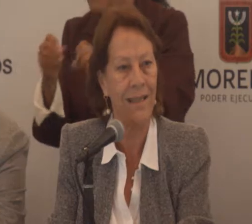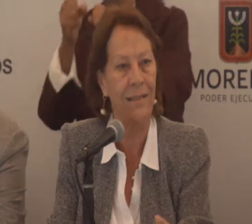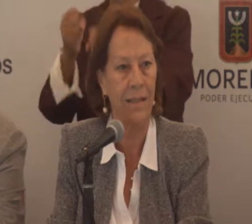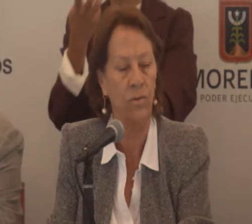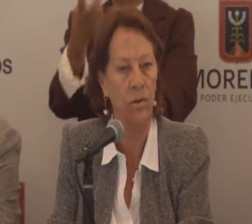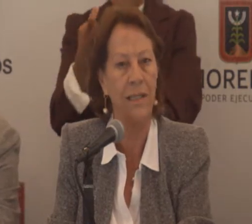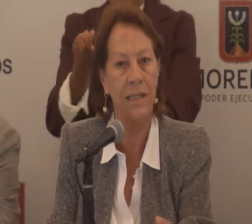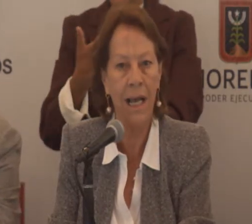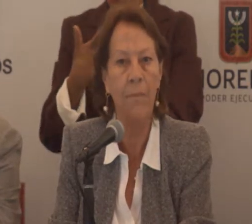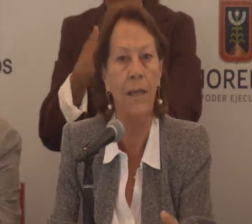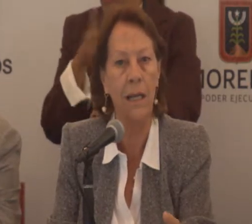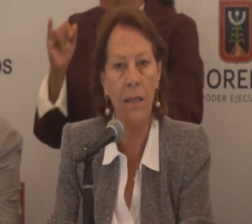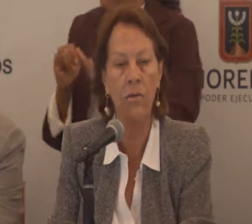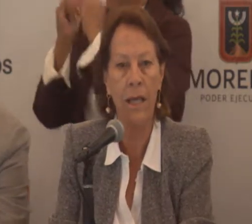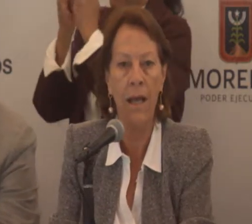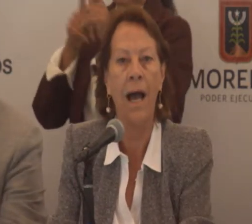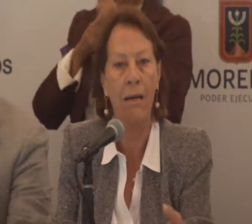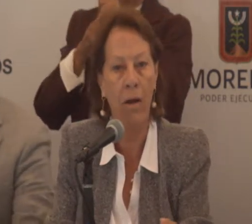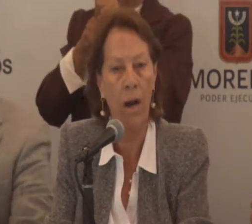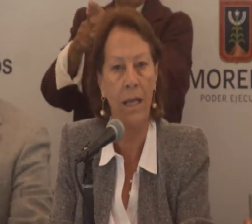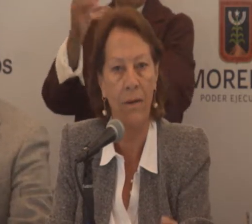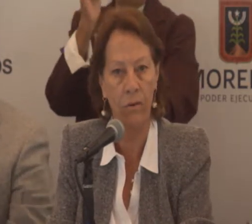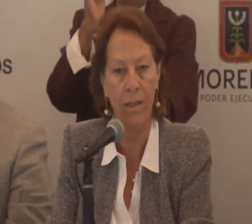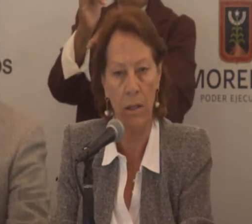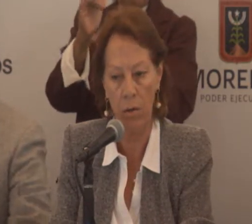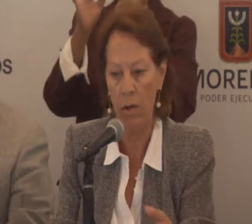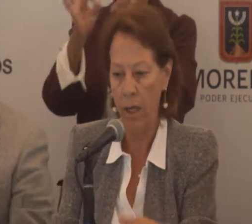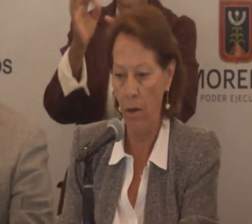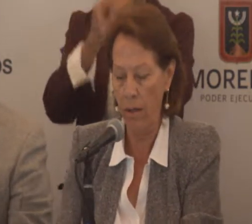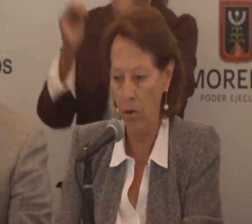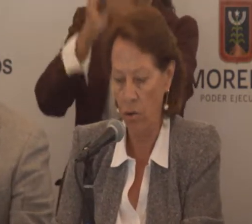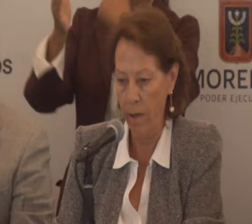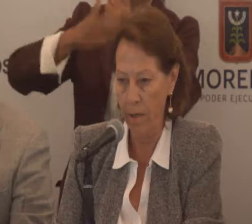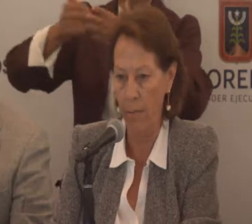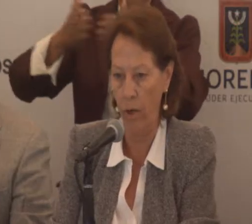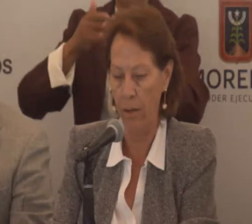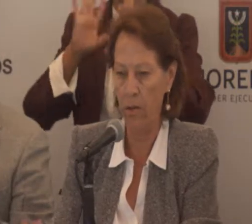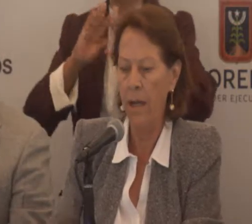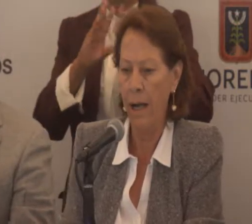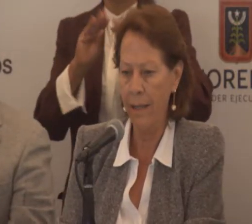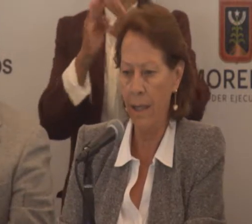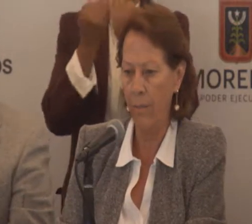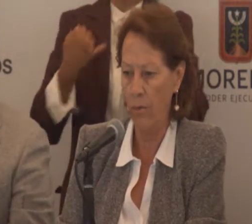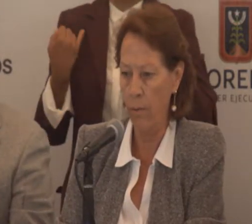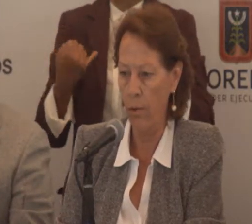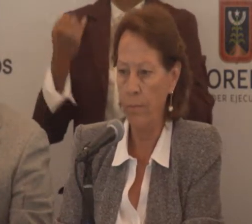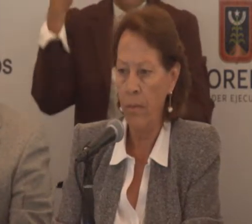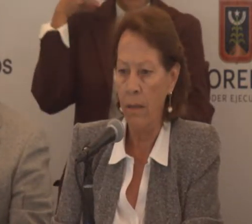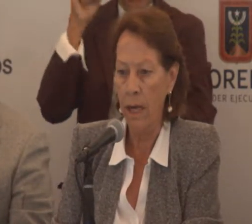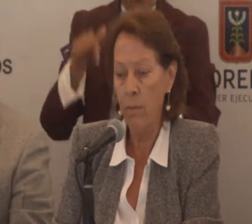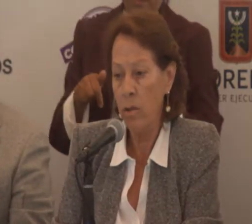consecuencia es que estas instituciones sigan manteniéndose a la vanguardia en la formación de los jóvenes en Morelos. La que sigue, por